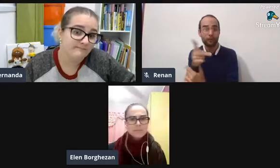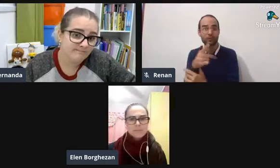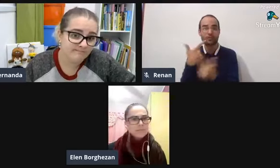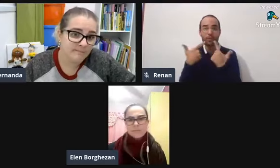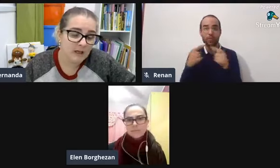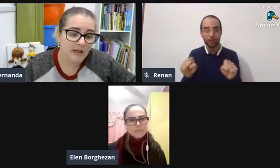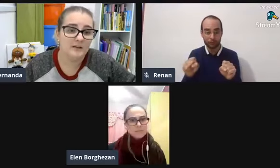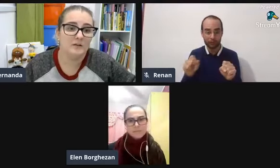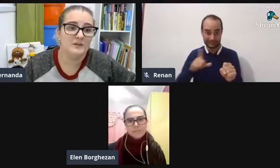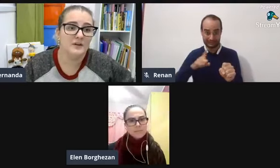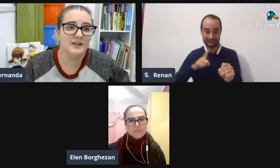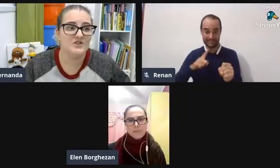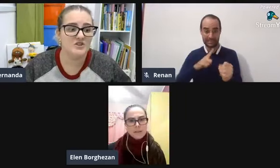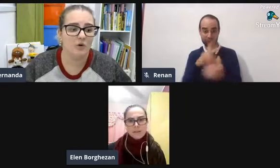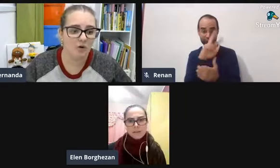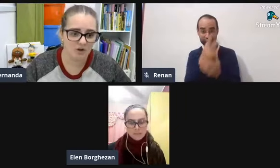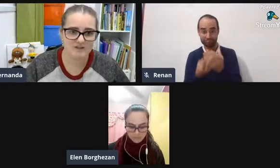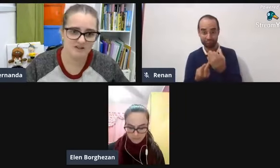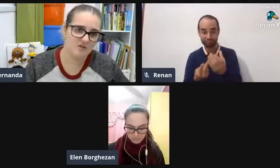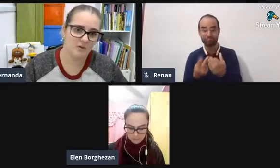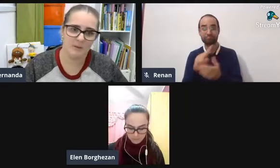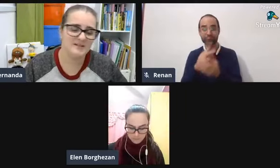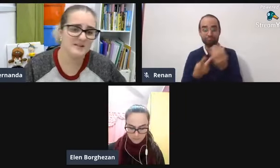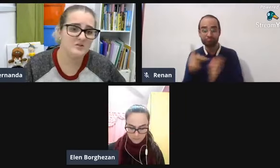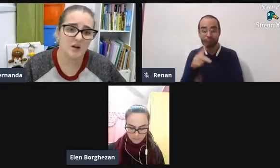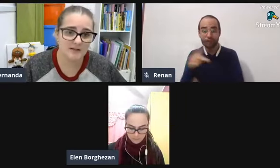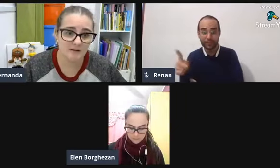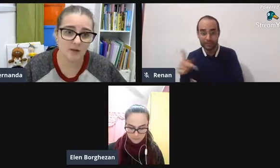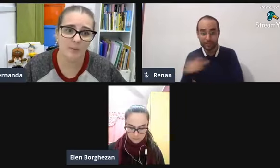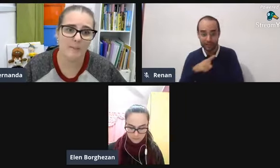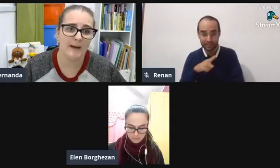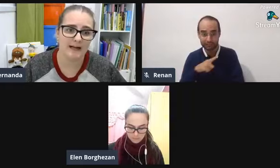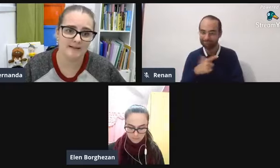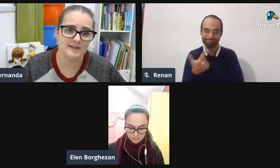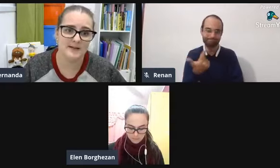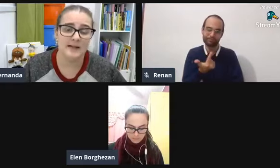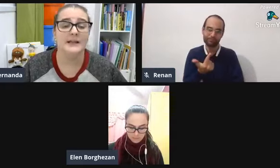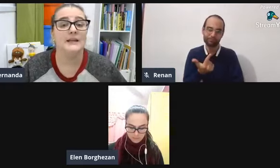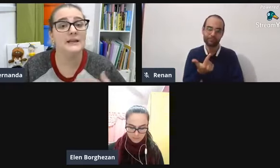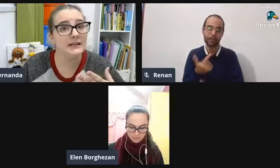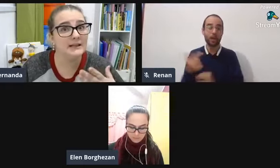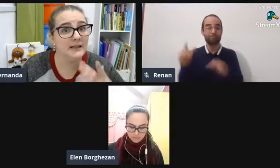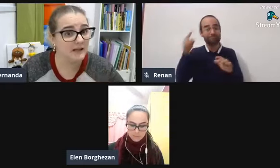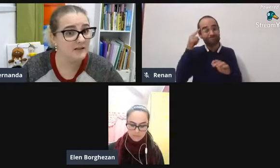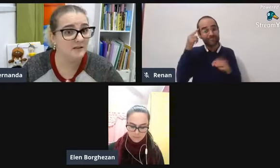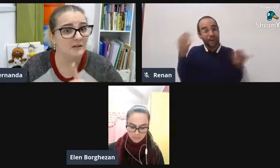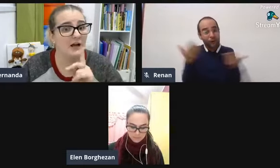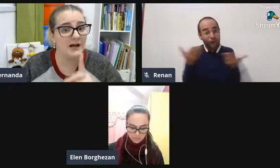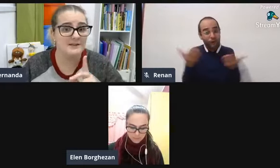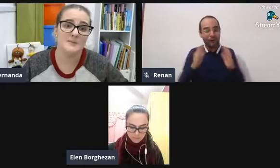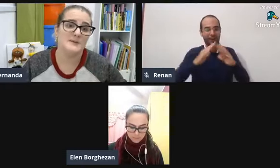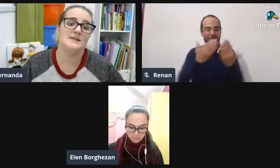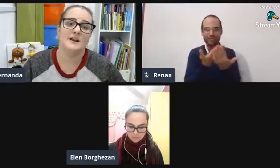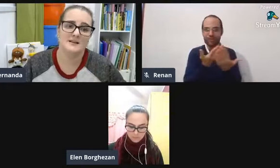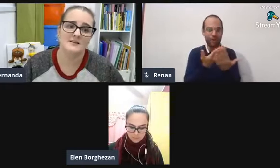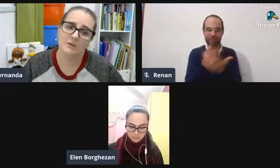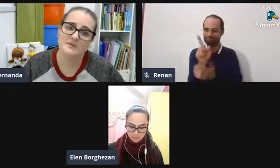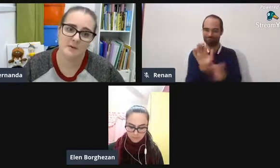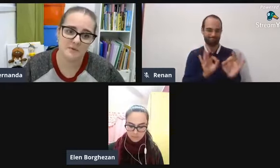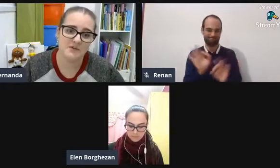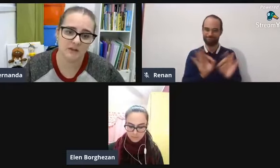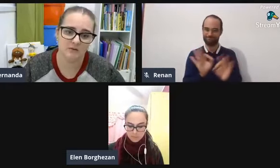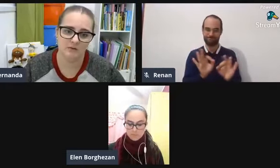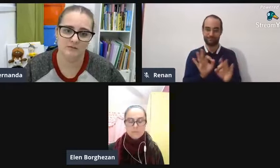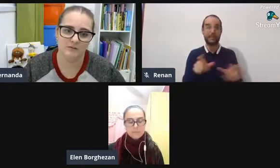bilíngue? Então, na verdade, hoje, se a gente for pensar, as escolas não estão preparadas. E nem as especiais